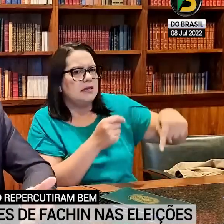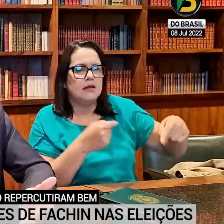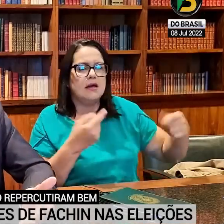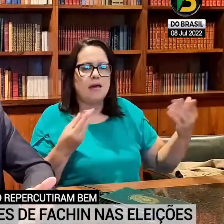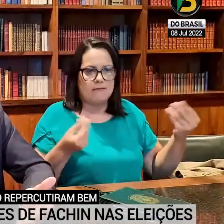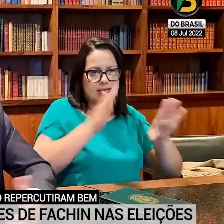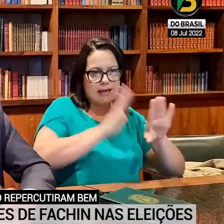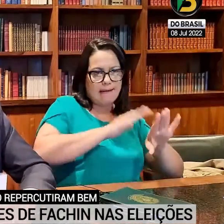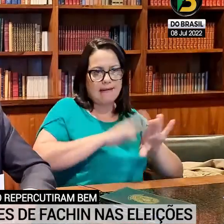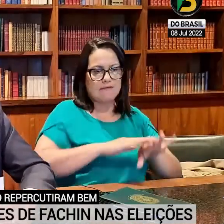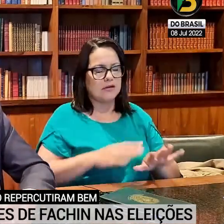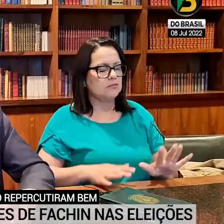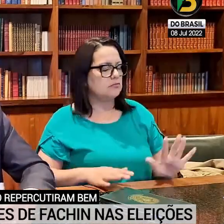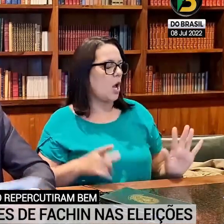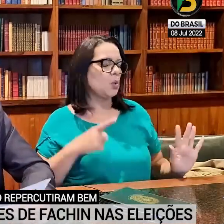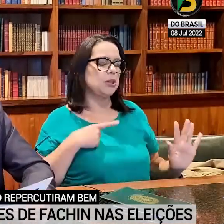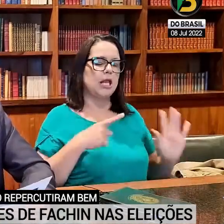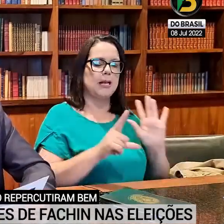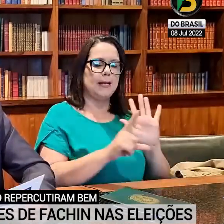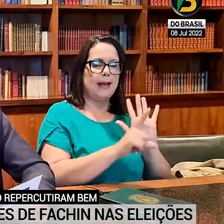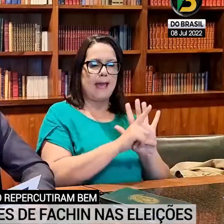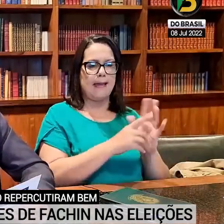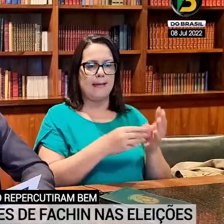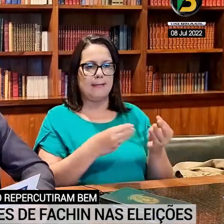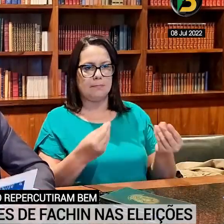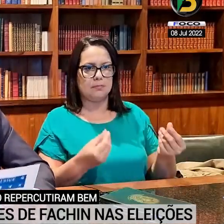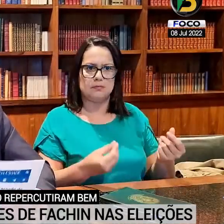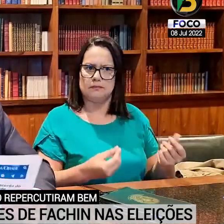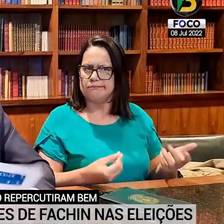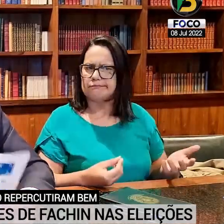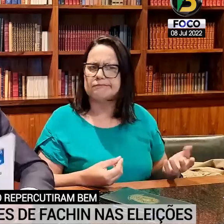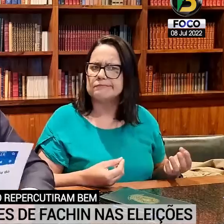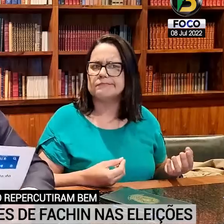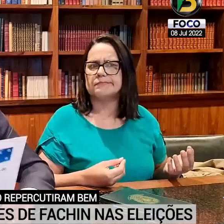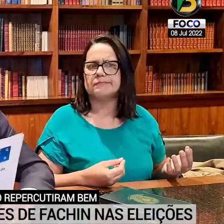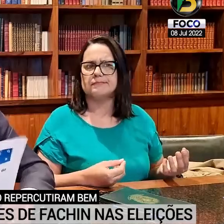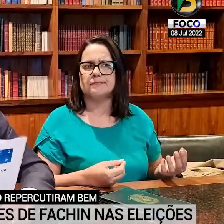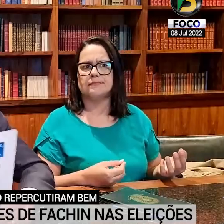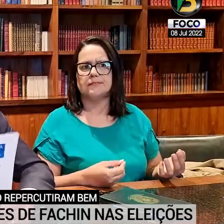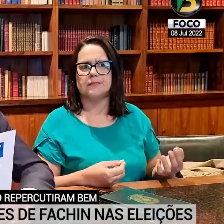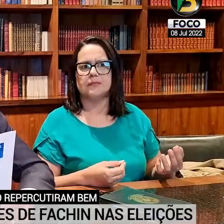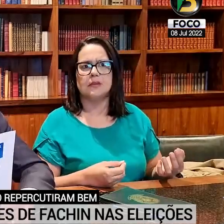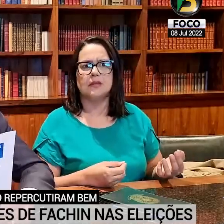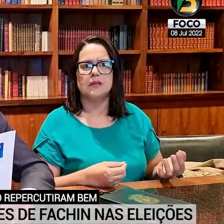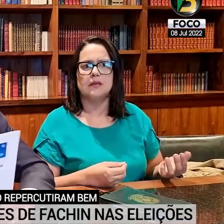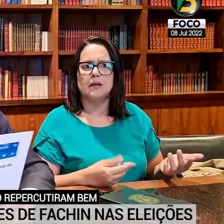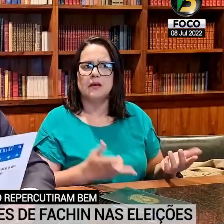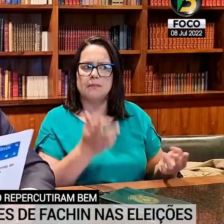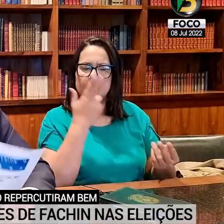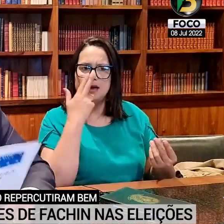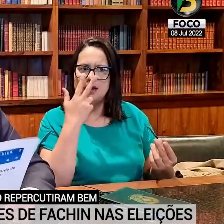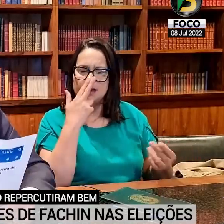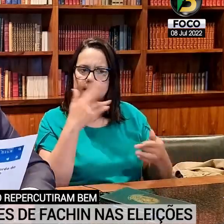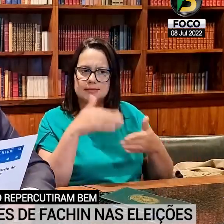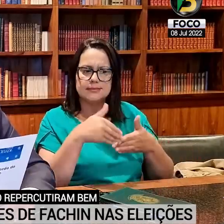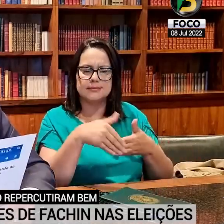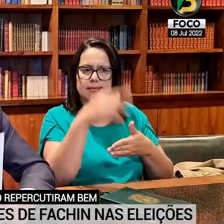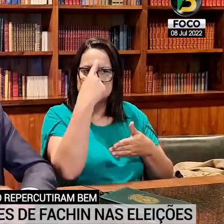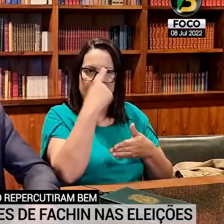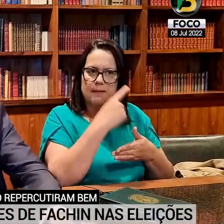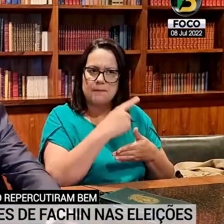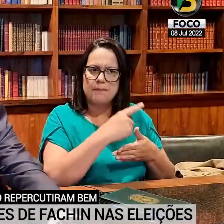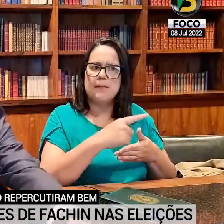por ocasião das eleições e eu acredito que todo esse mistério nos pros semana